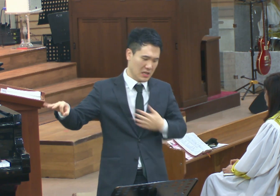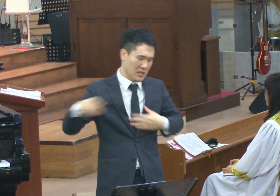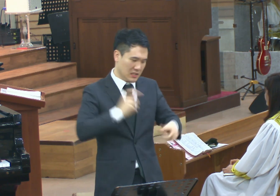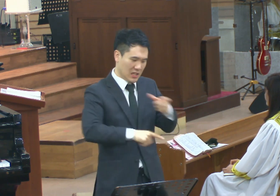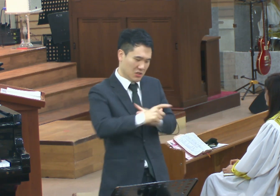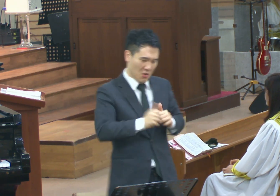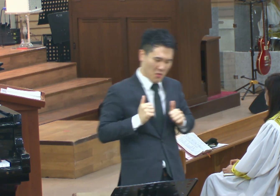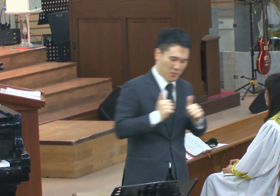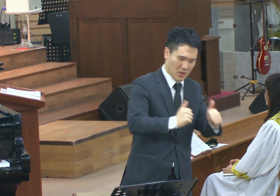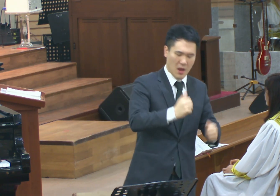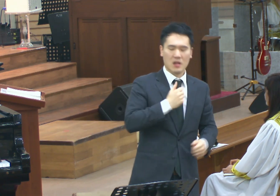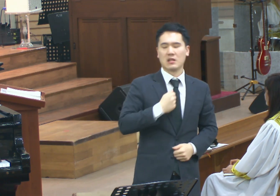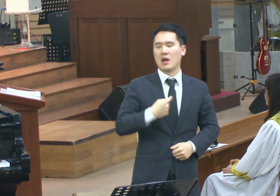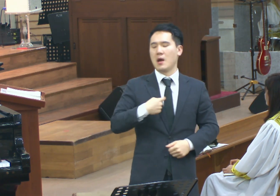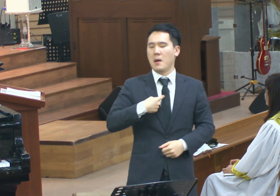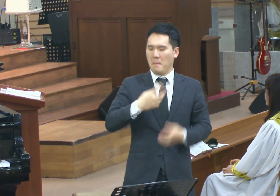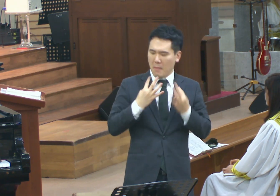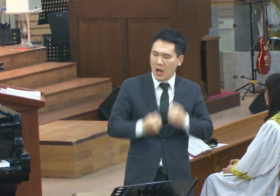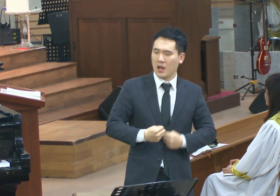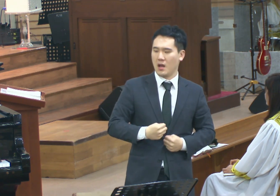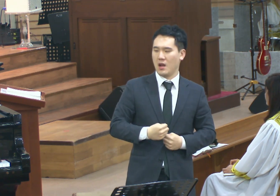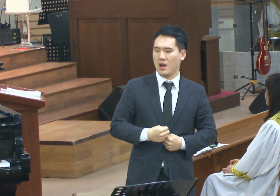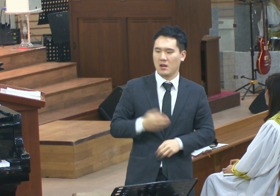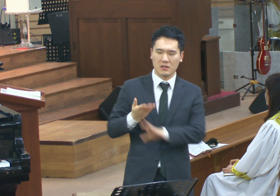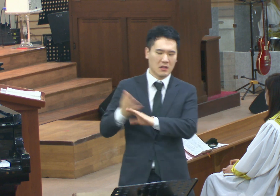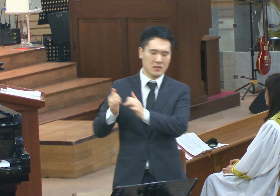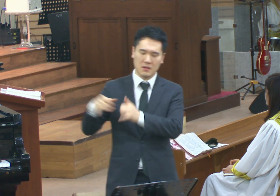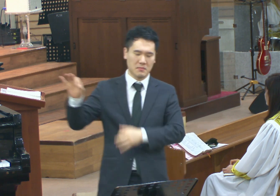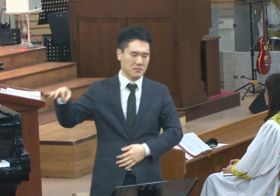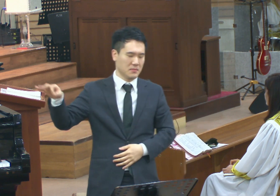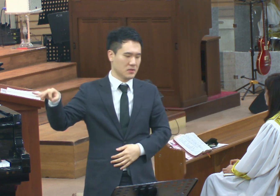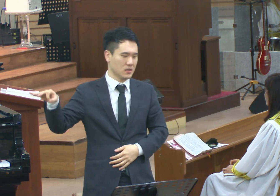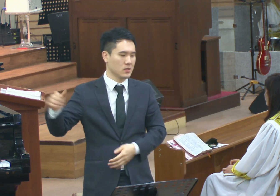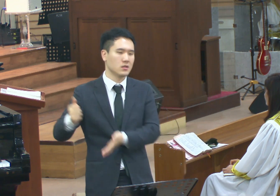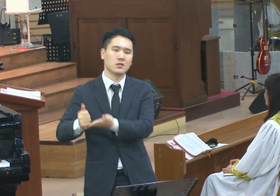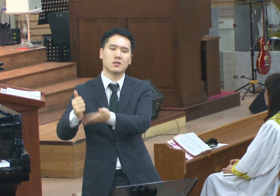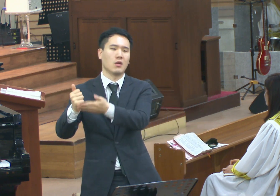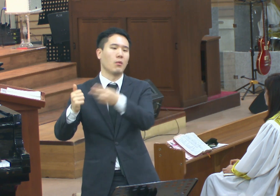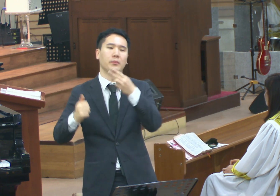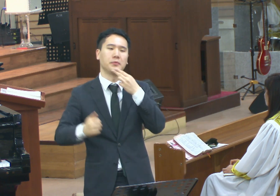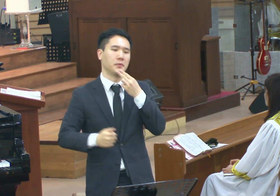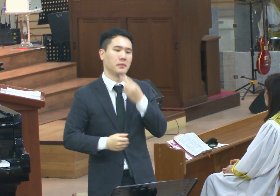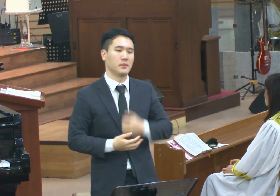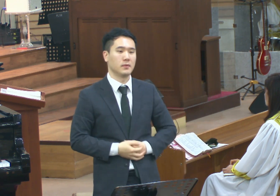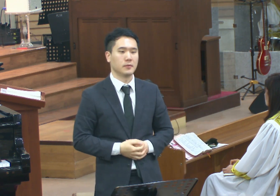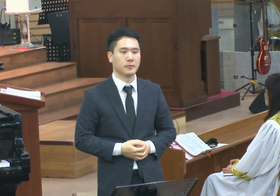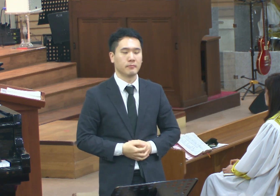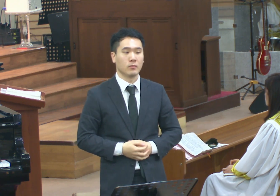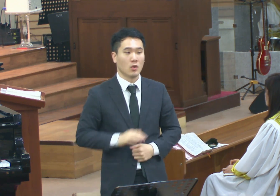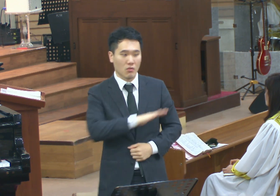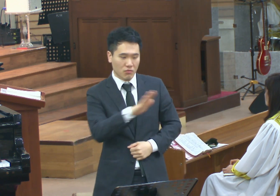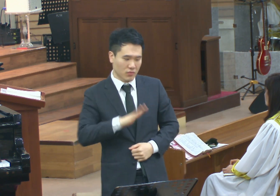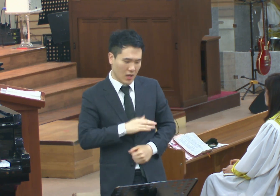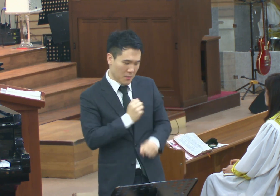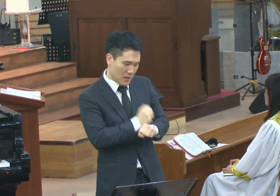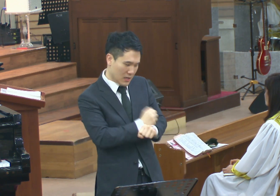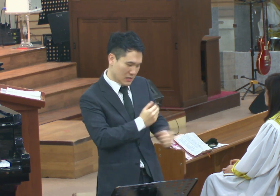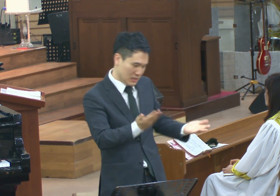보이고 비판적인 시각으로 보이기도 해요. 그러므로 우리가 한 것에 대해서 너무 많이 묵상하고